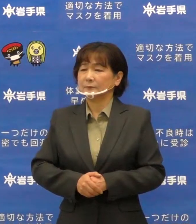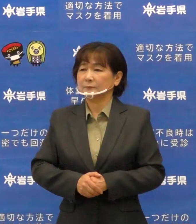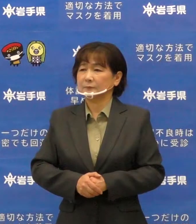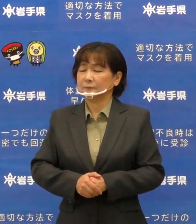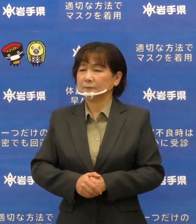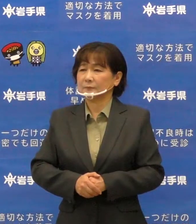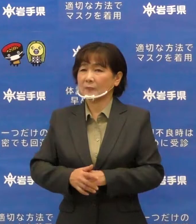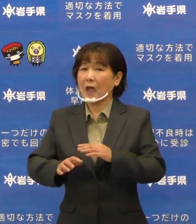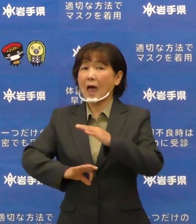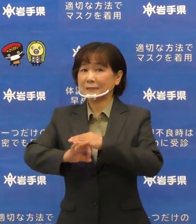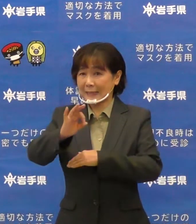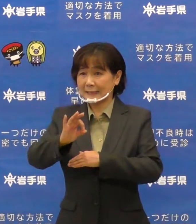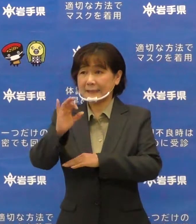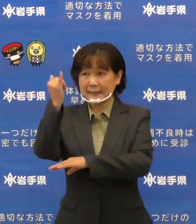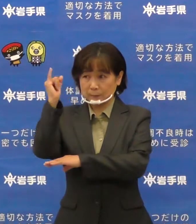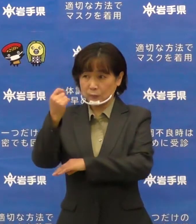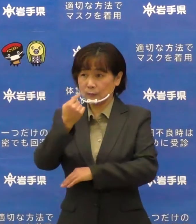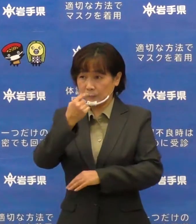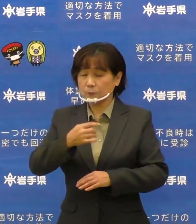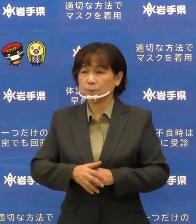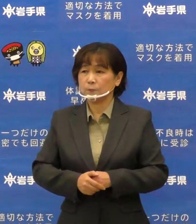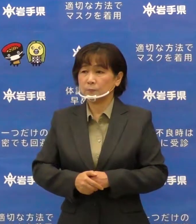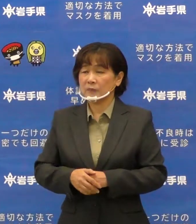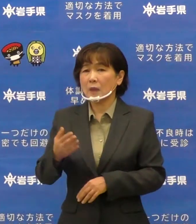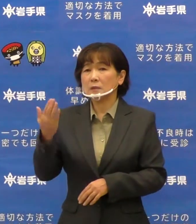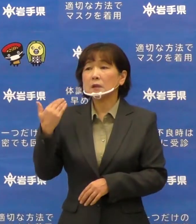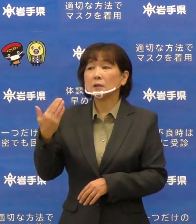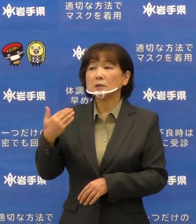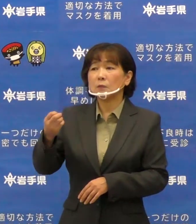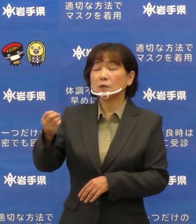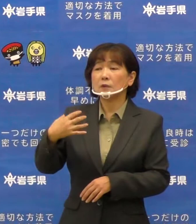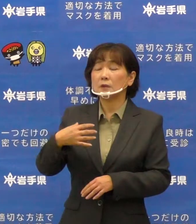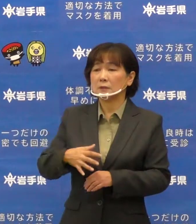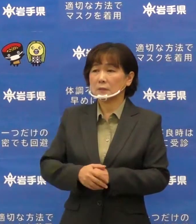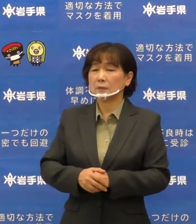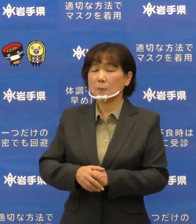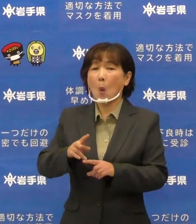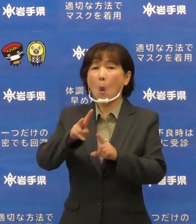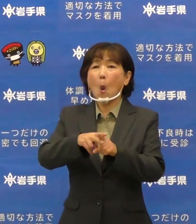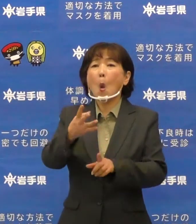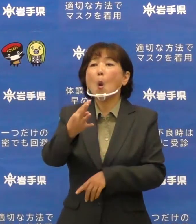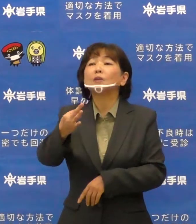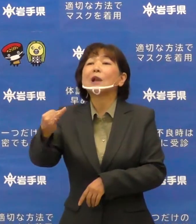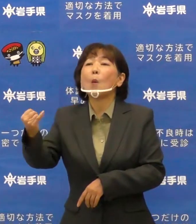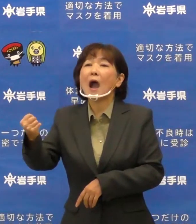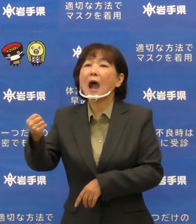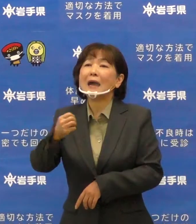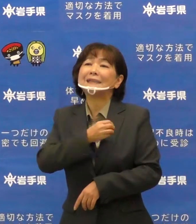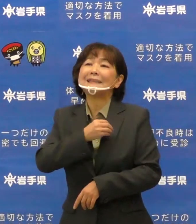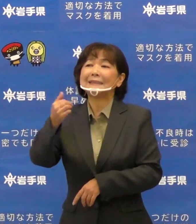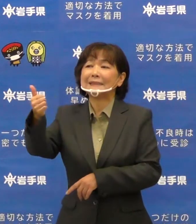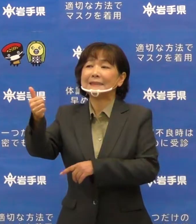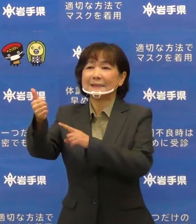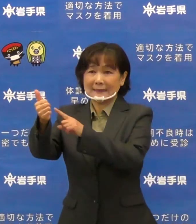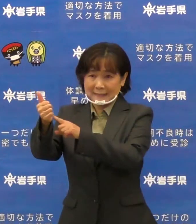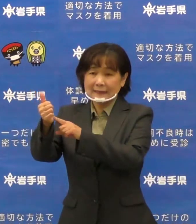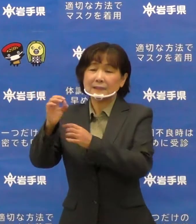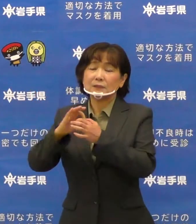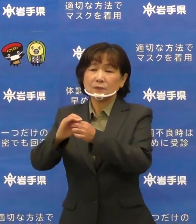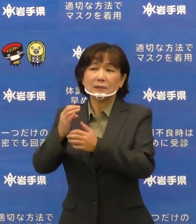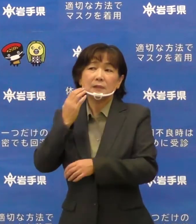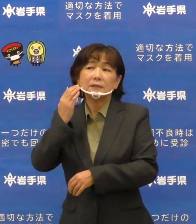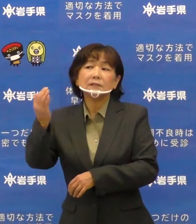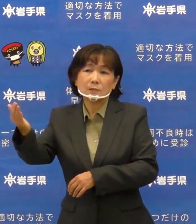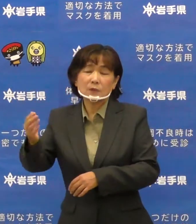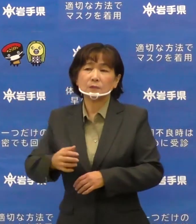朝日新聞の大西です。はい、先ほども話題に出ました小沢先生についてです。小沢先生、衆院選を前に取